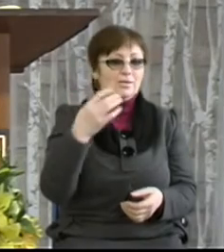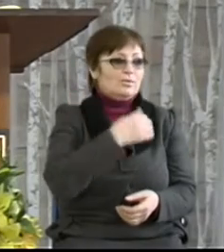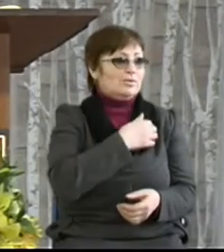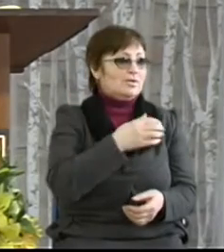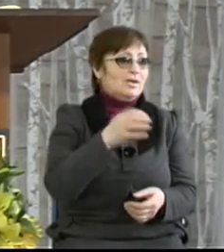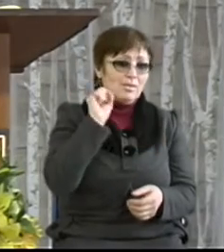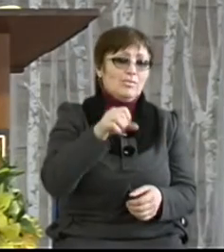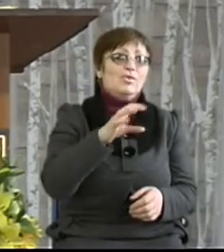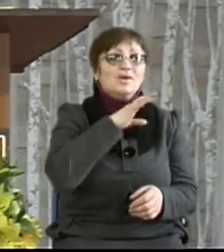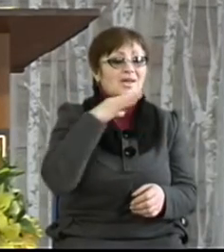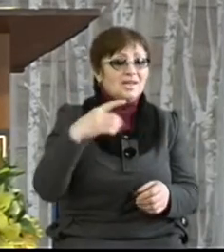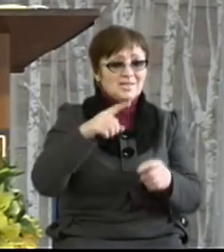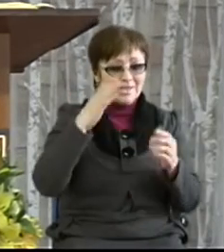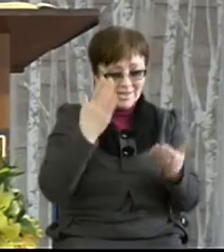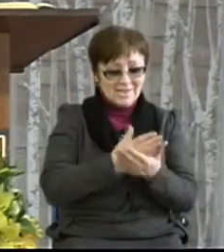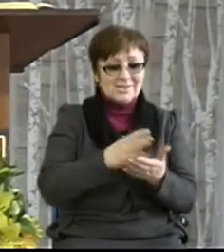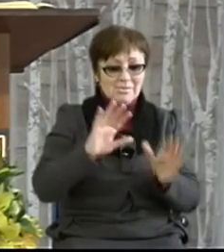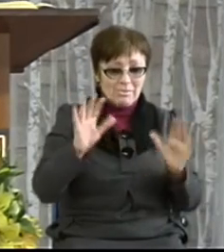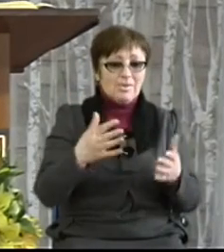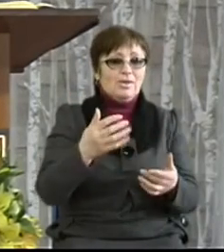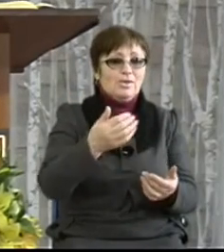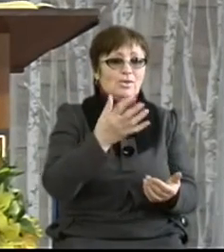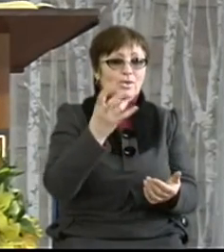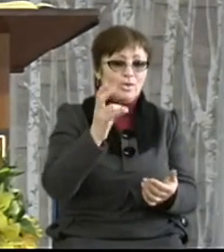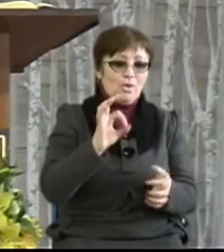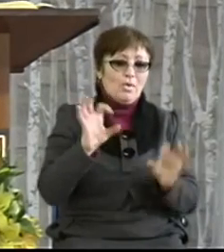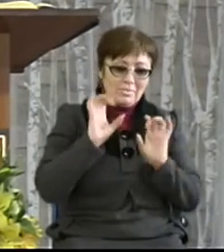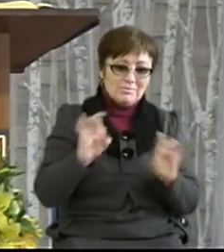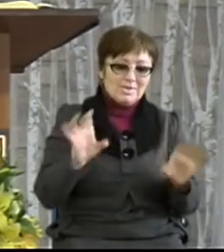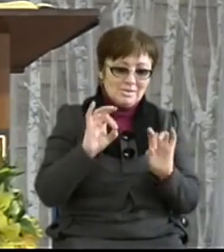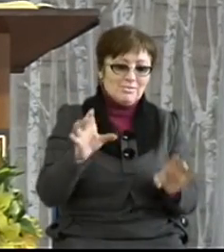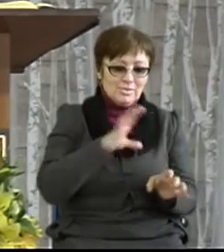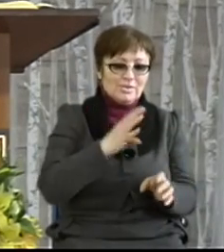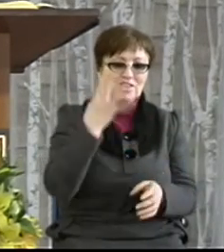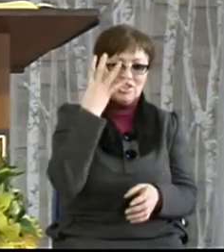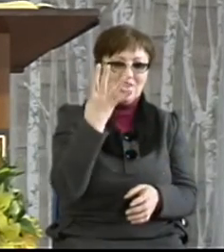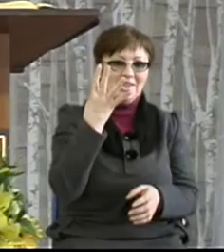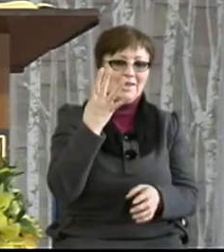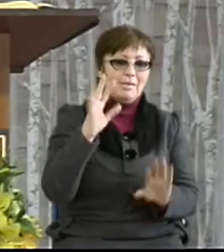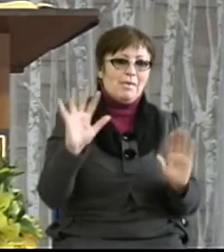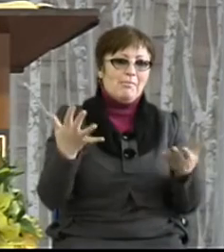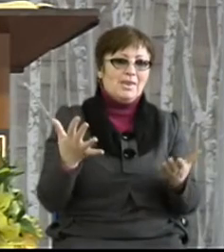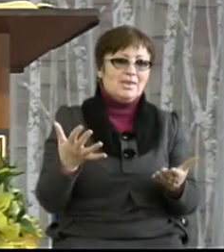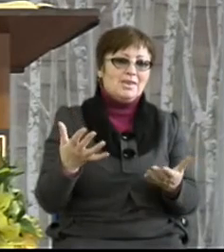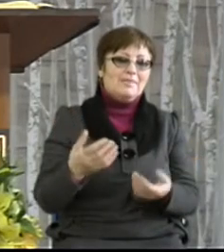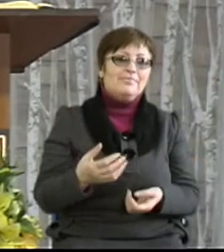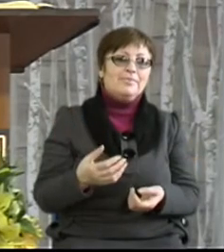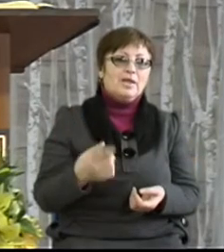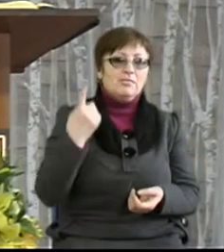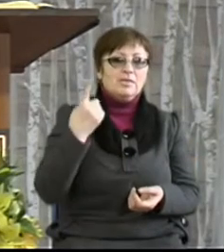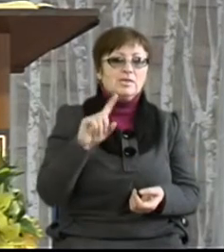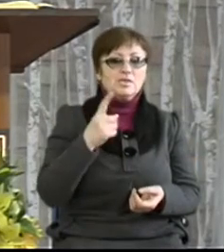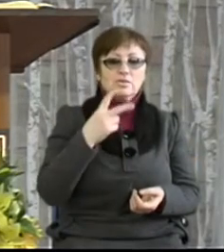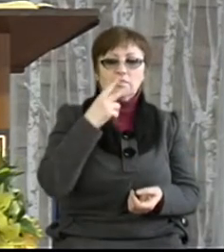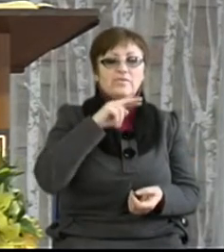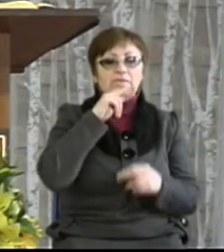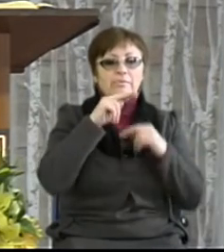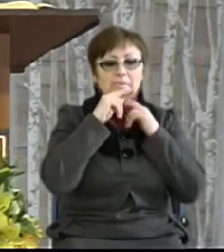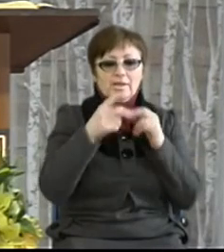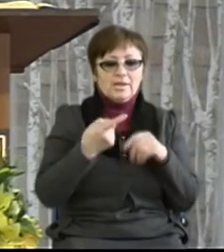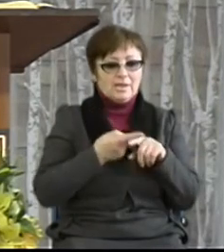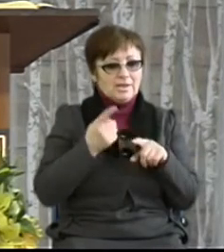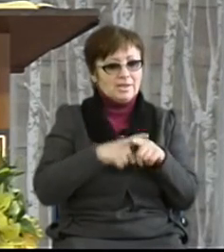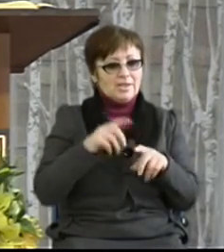гораздо больше, но хотелось бы отметить всего лишь 4. Первое, на что на этот раз я обратил внимание в этой